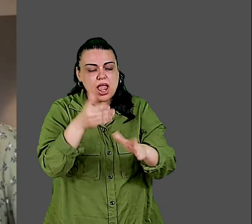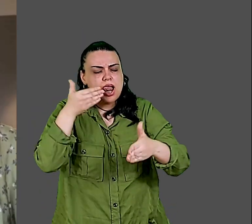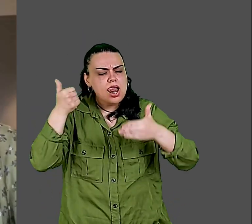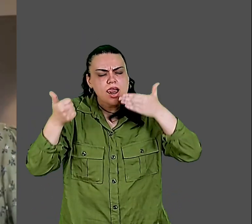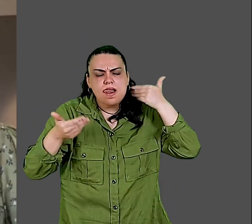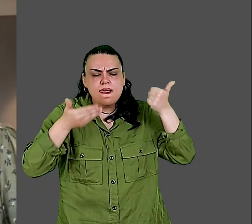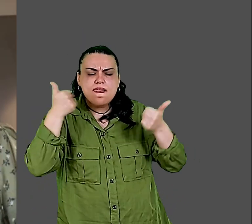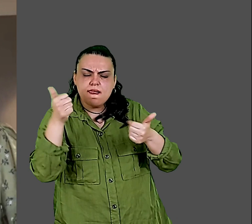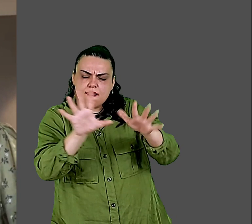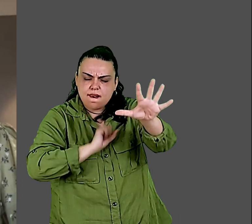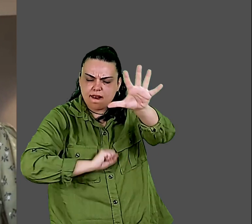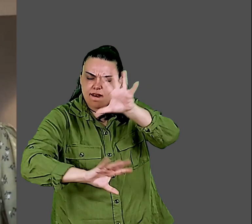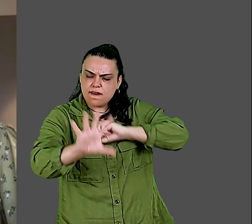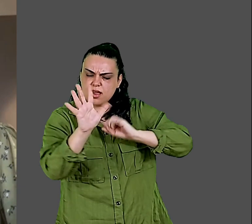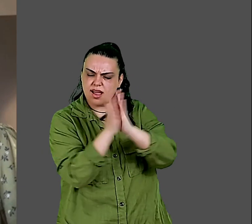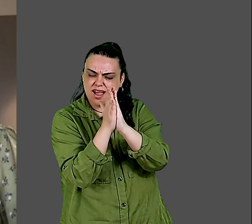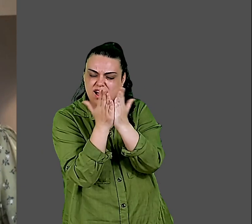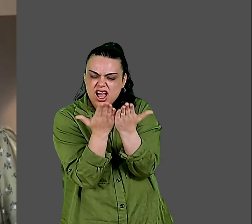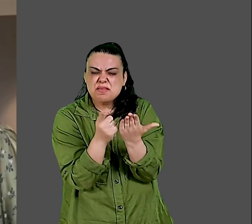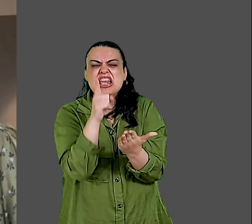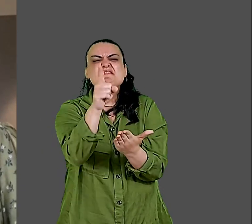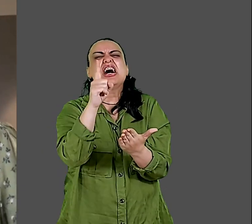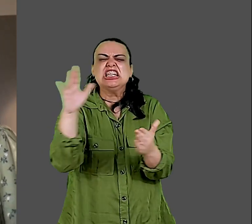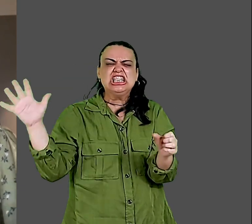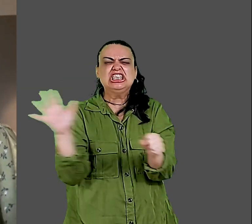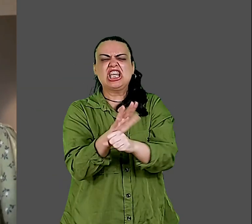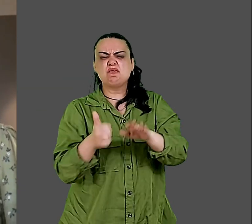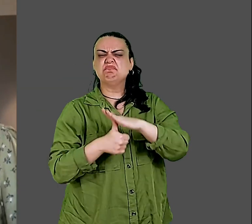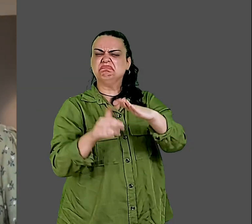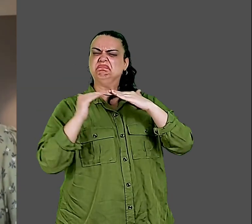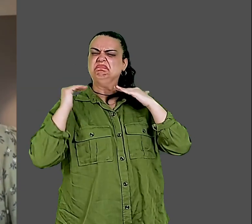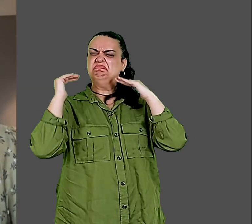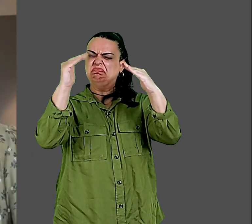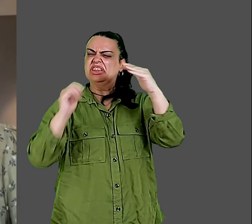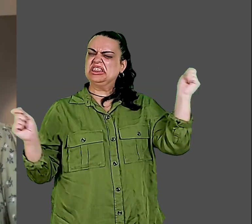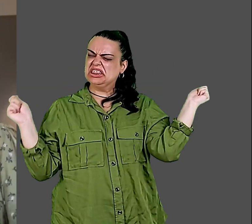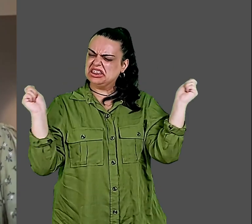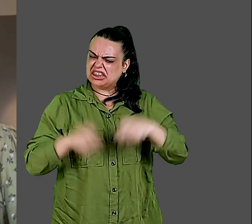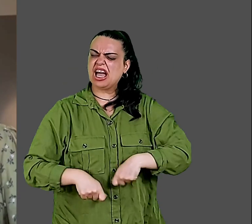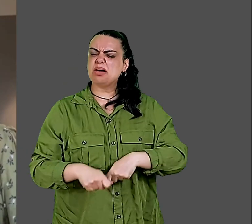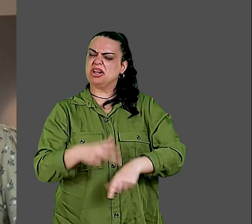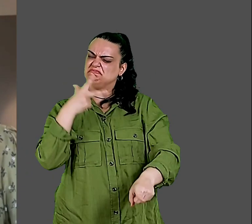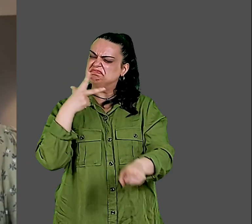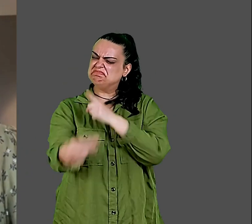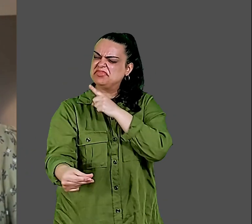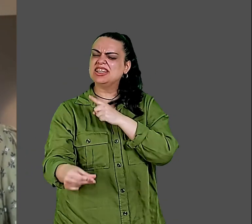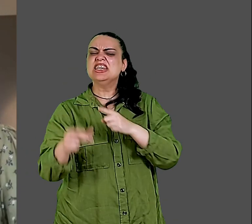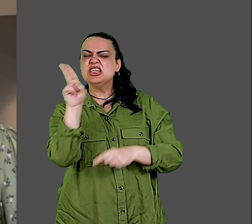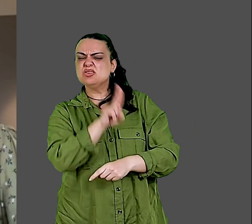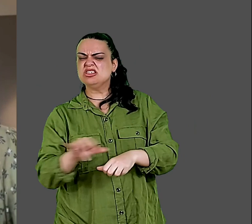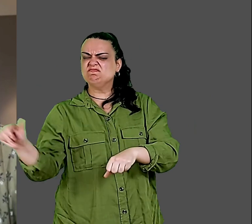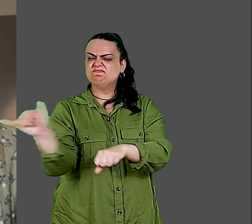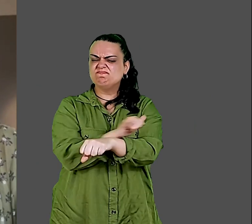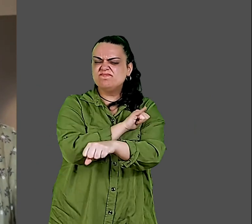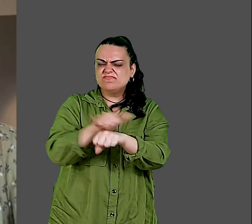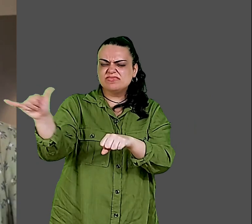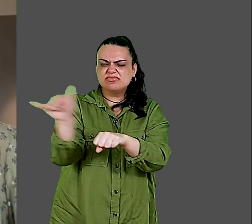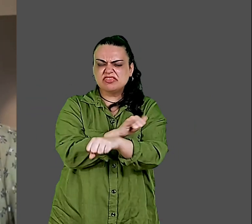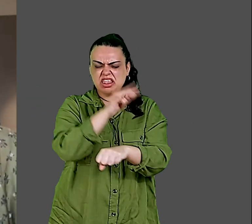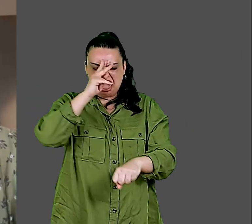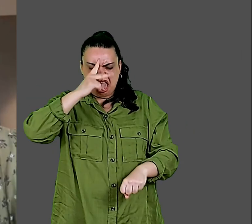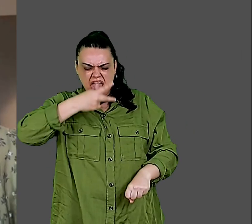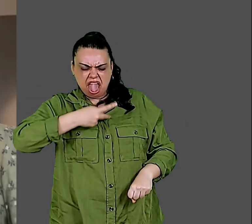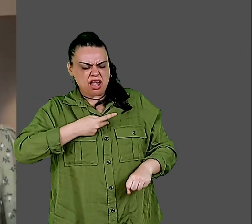Palavra, eles também serão cheios de autoridade para combater todas as ferramentas da carne e